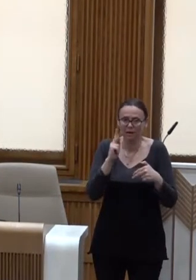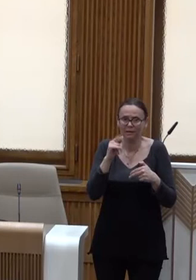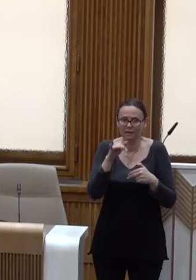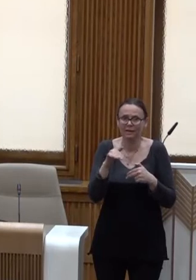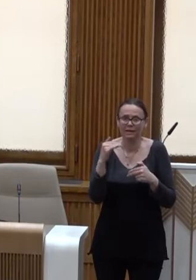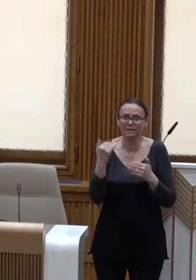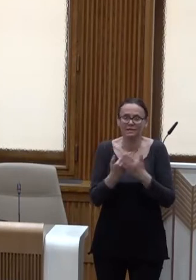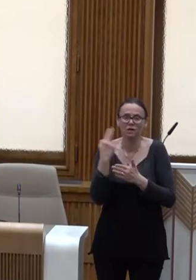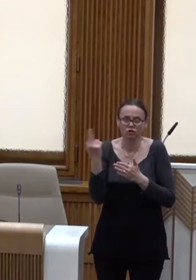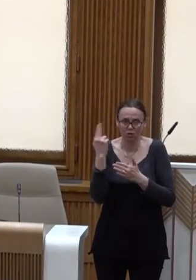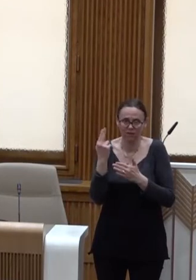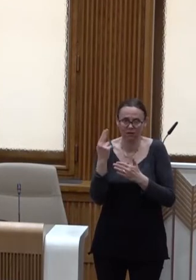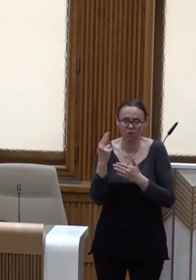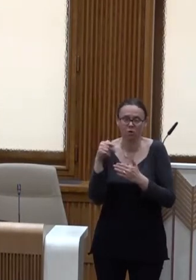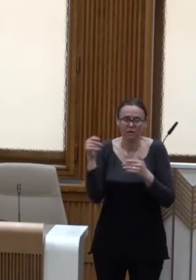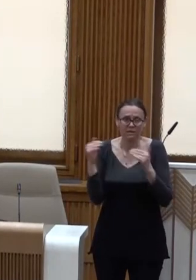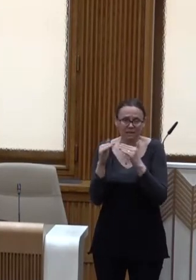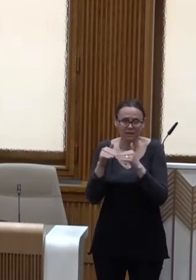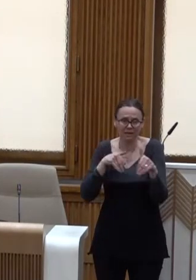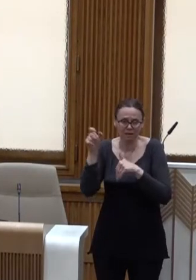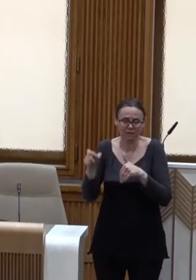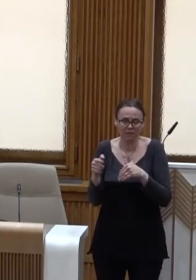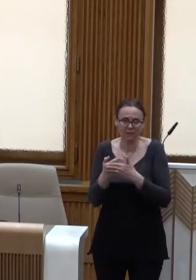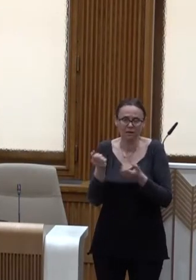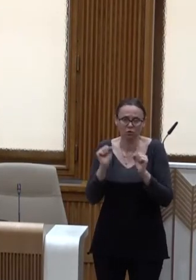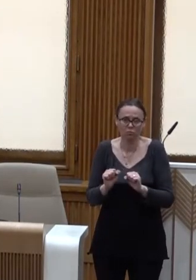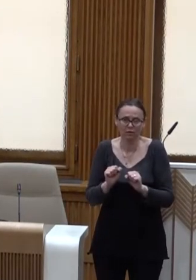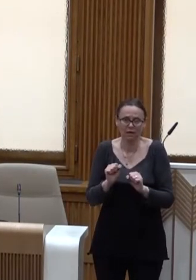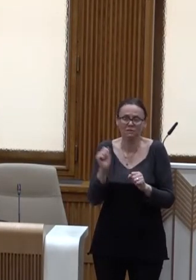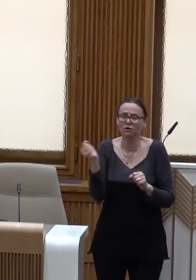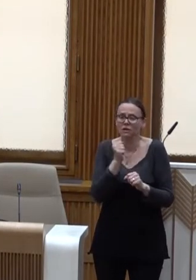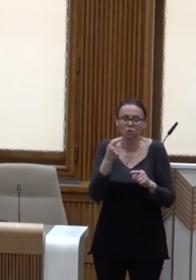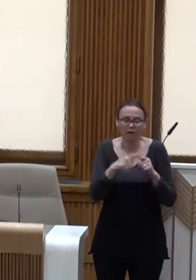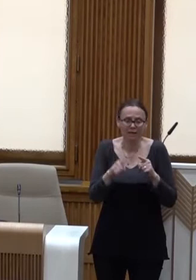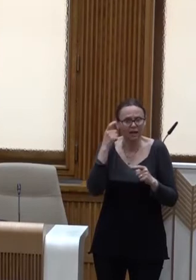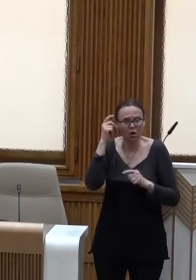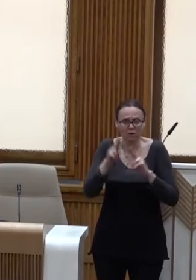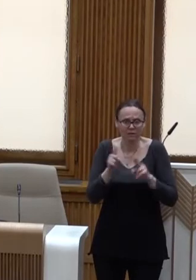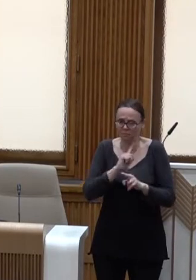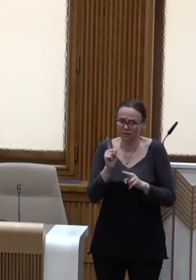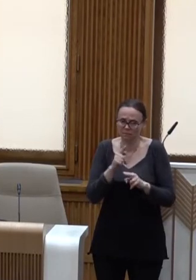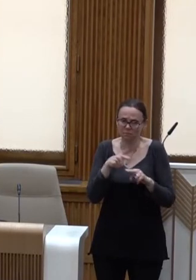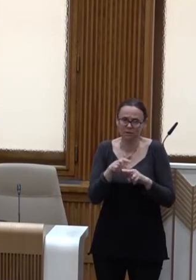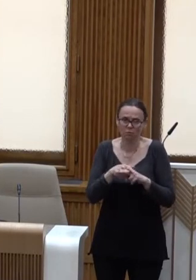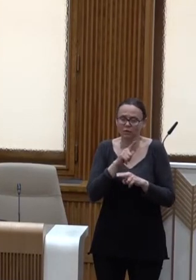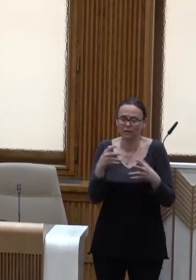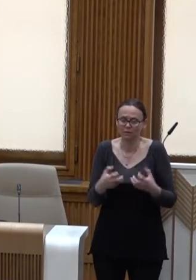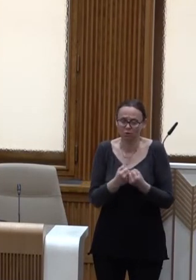z ministrom za gospodarstvo. Vsaj delo skrbe ne sme biti moten, niti proizvodnje. Ko